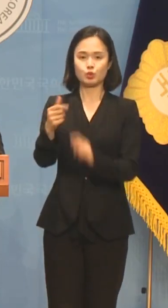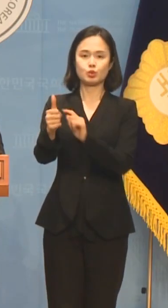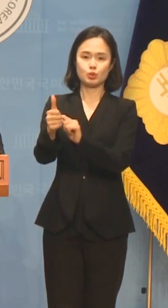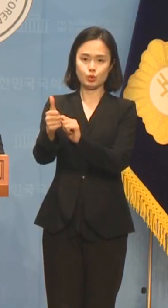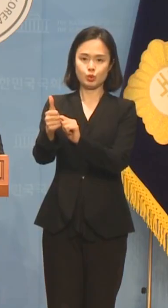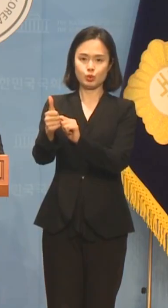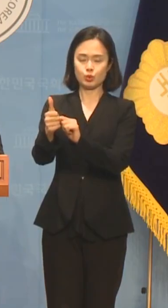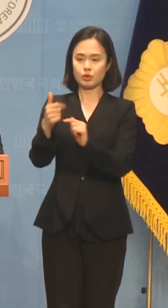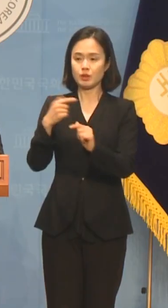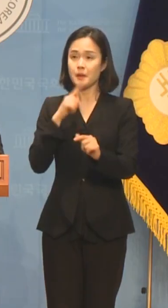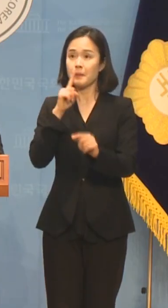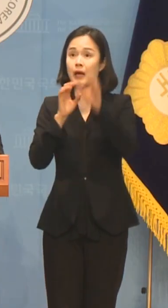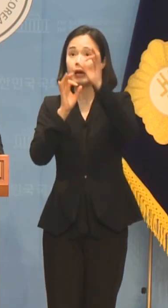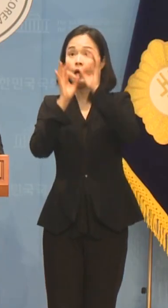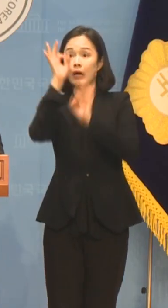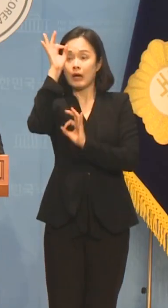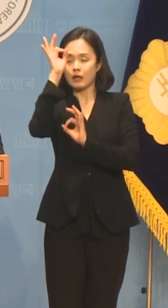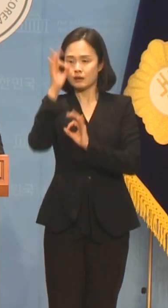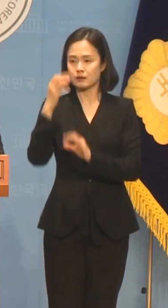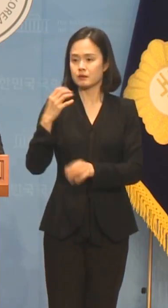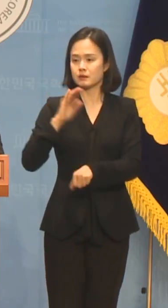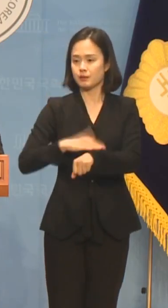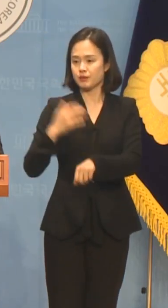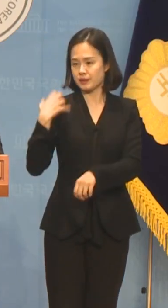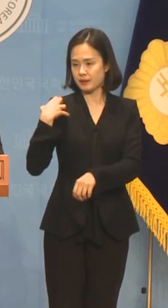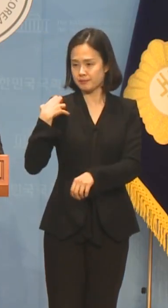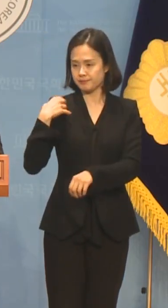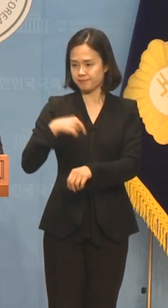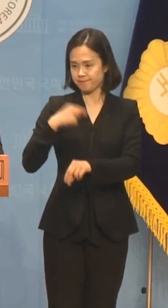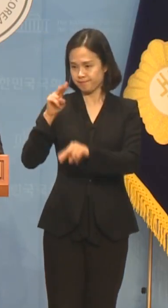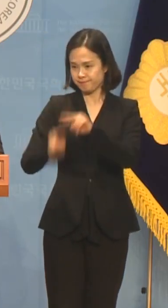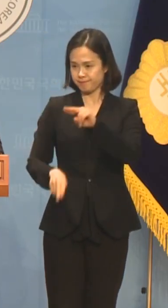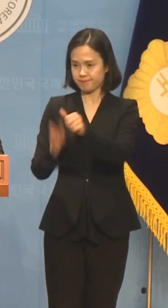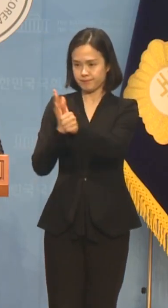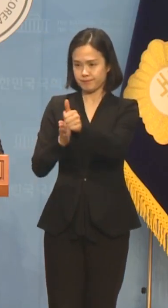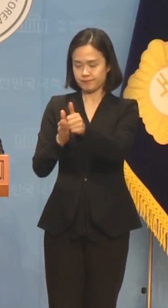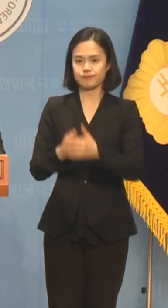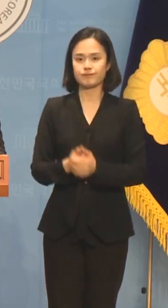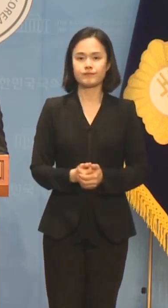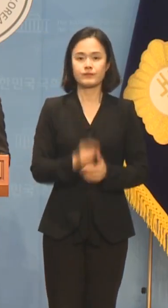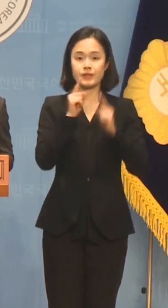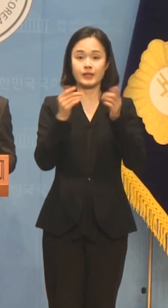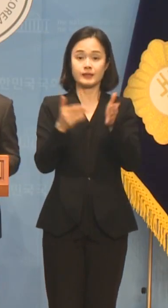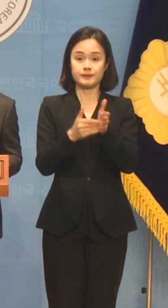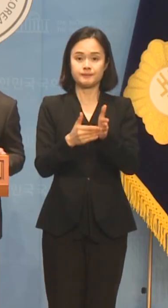망언에 대해 사죄를 하고 책임지길 바랍니다. 이상입니다.